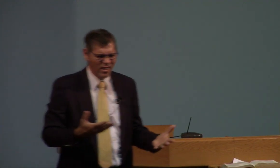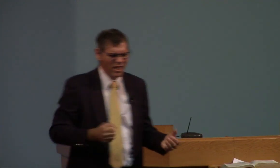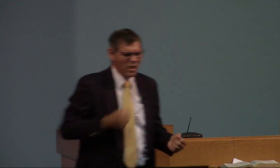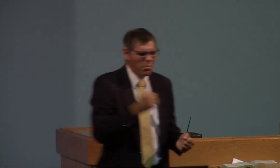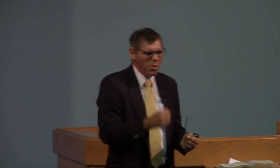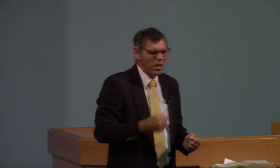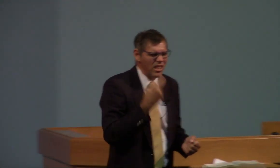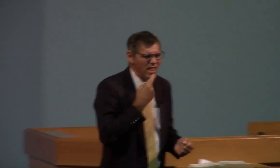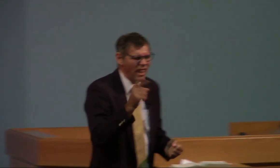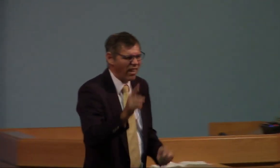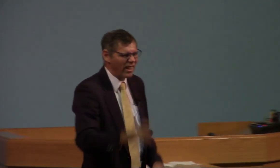Moses sê wat?